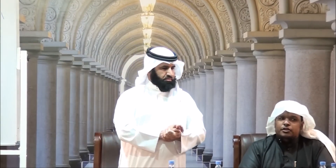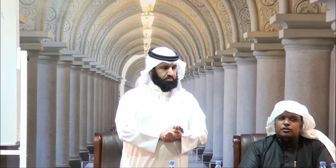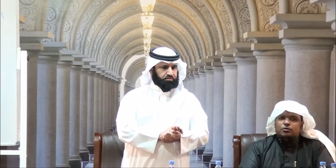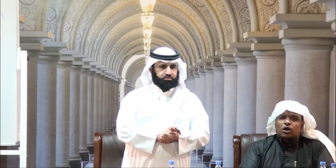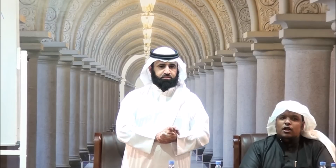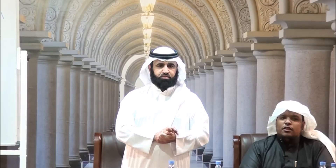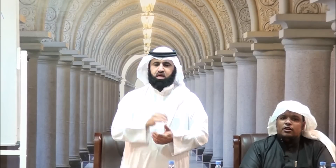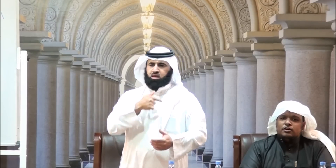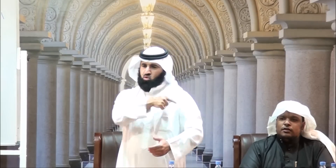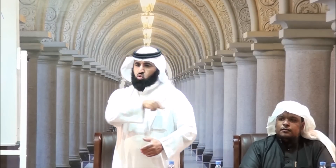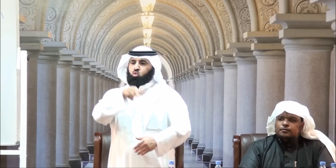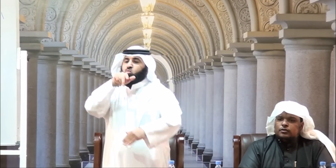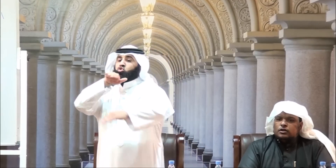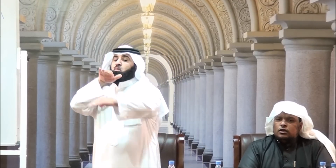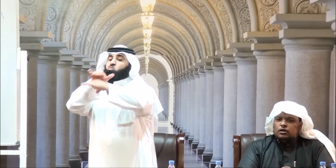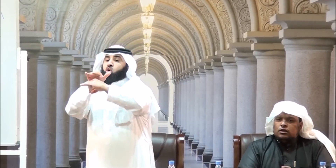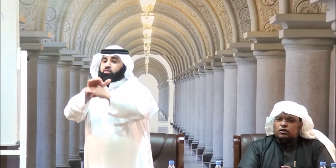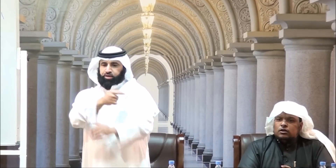كان عندي محاضرة